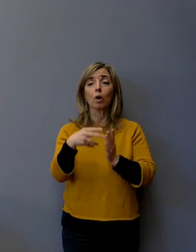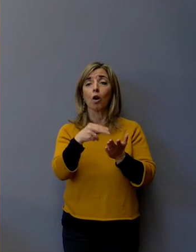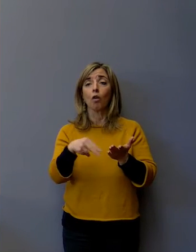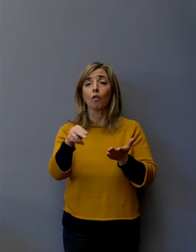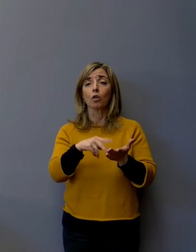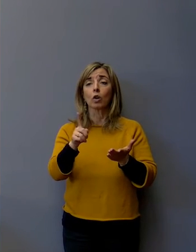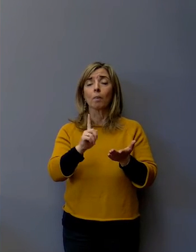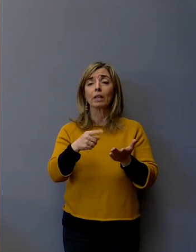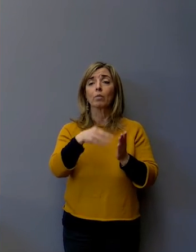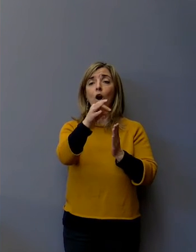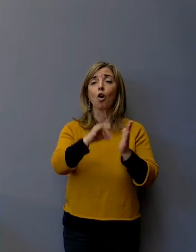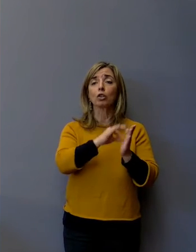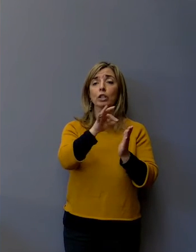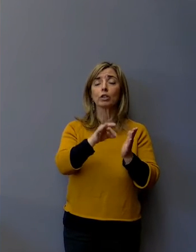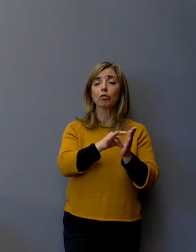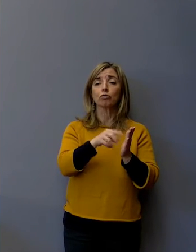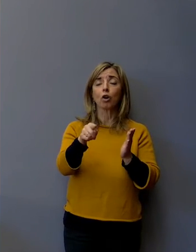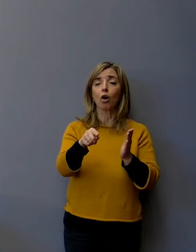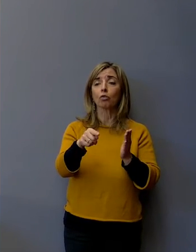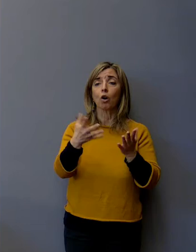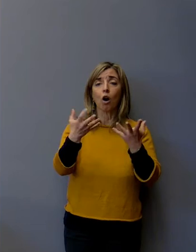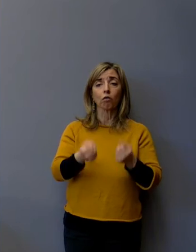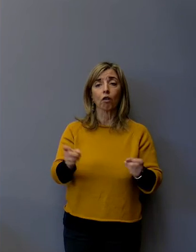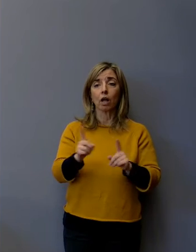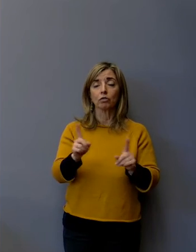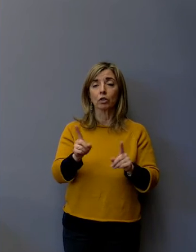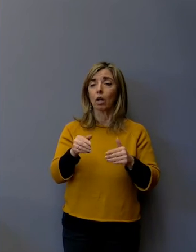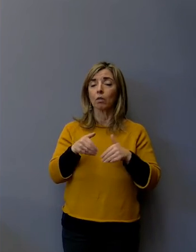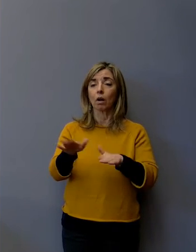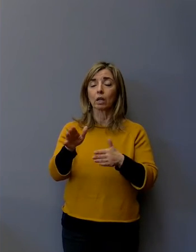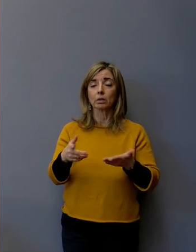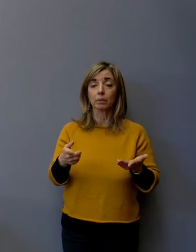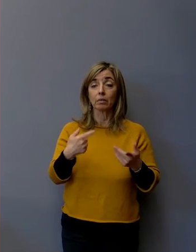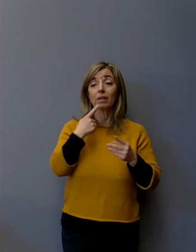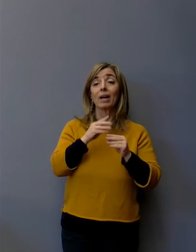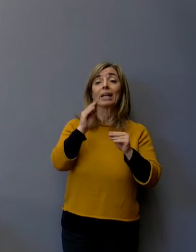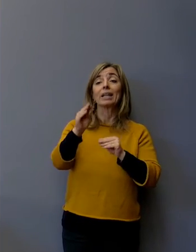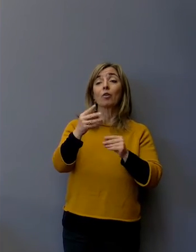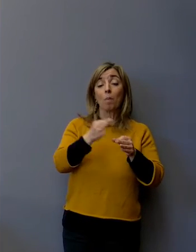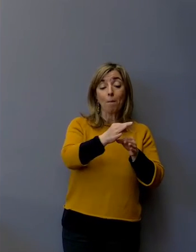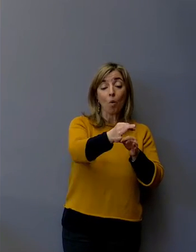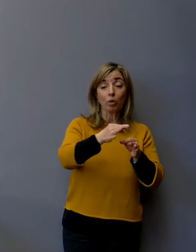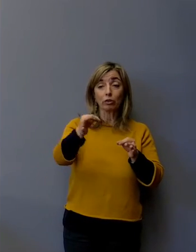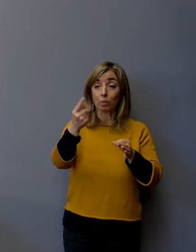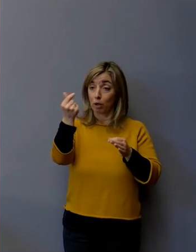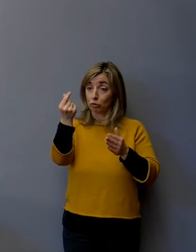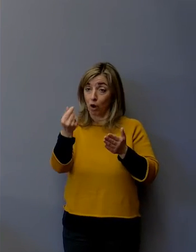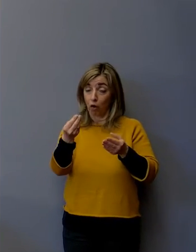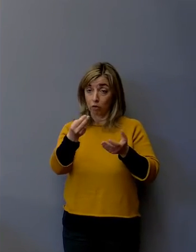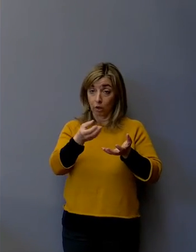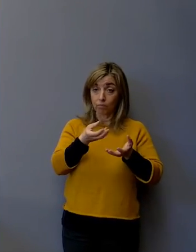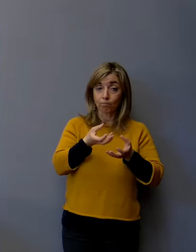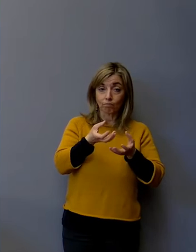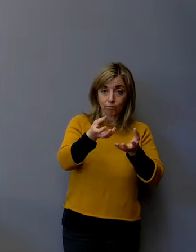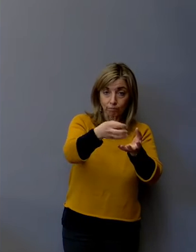ordine del giorno che chiedeva che si dessero più soldi ai municipi e invece soldi non ne avranno